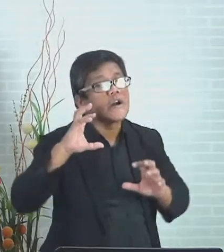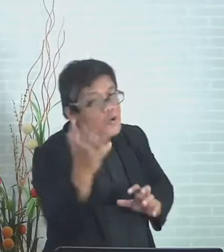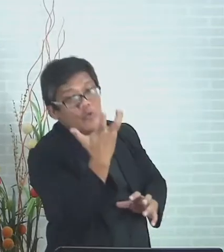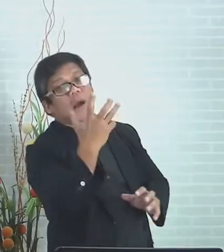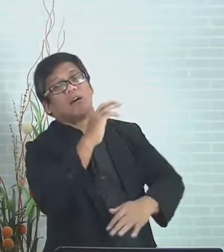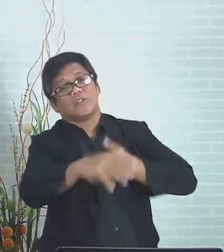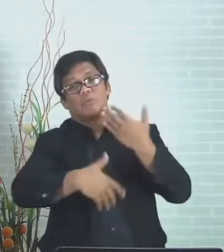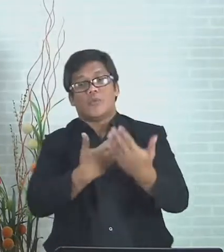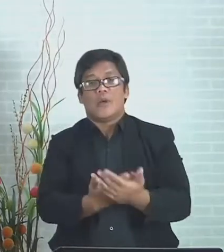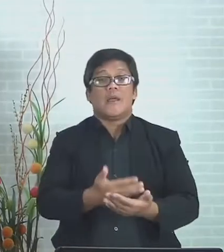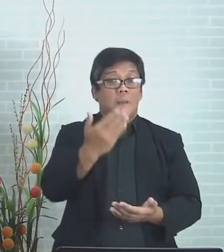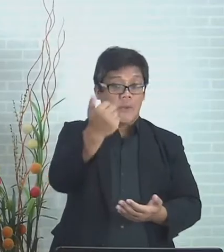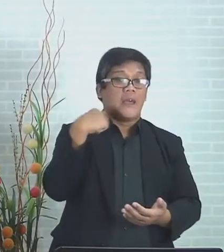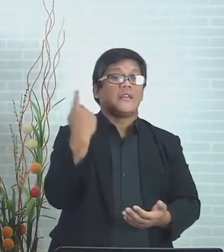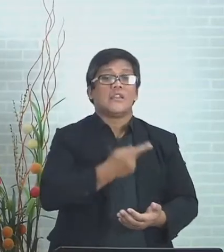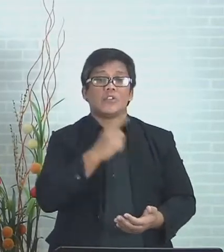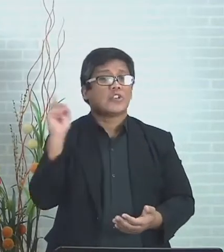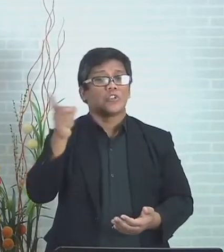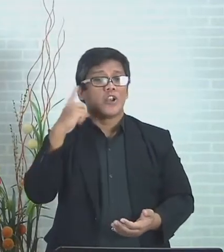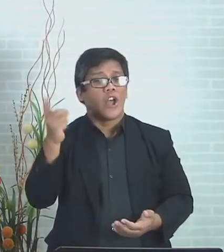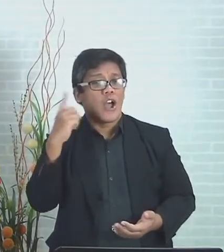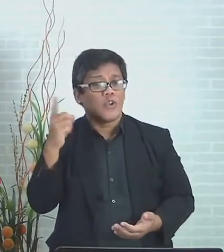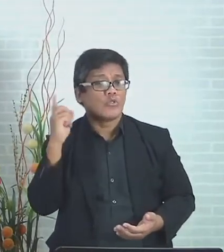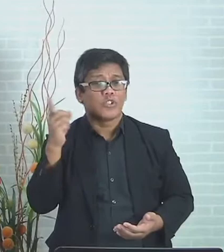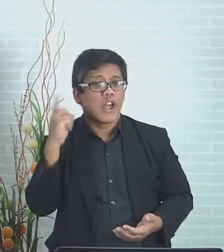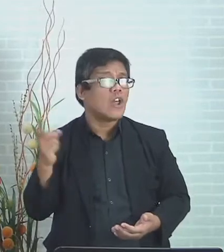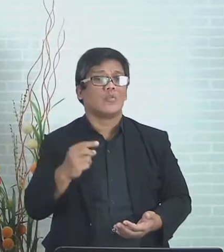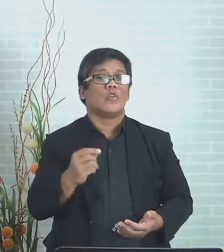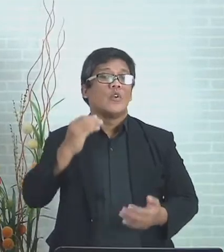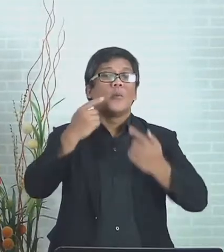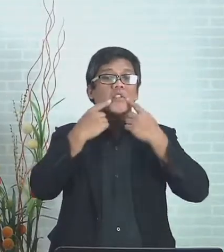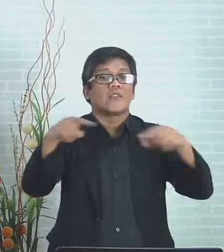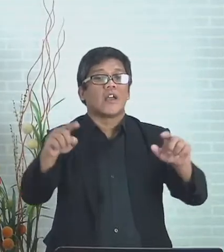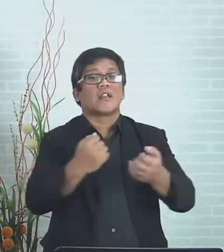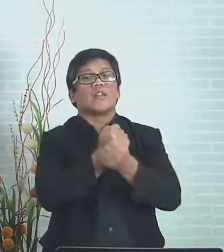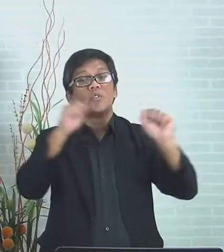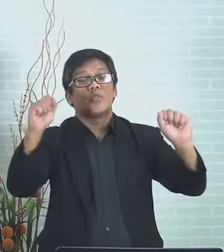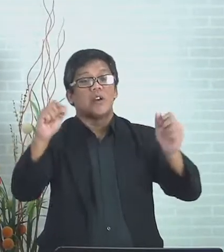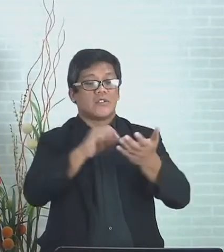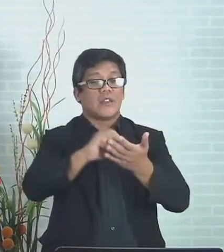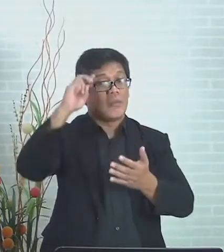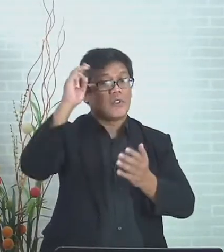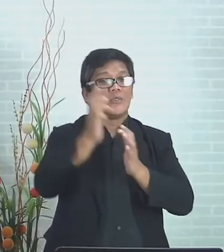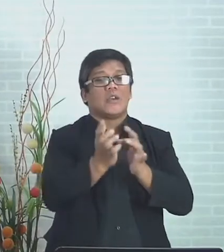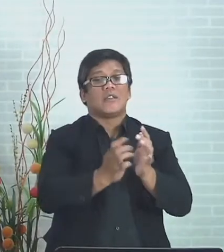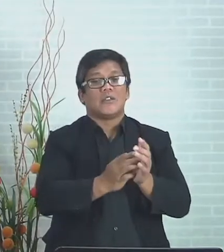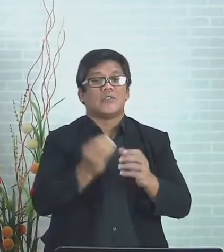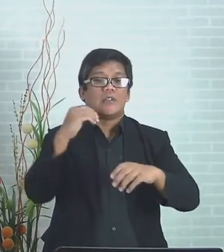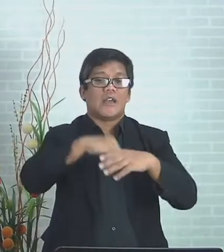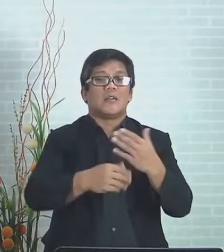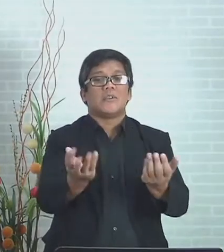Mari kita terus deklarasikan tanah nama Tuhan Yesus penuh kuasa dalam kehidupan